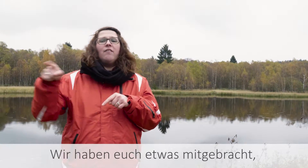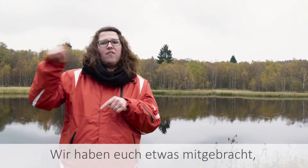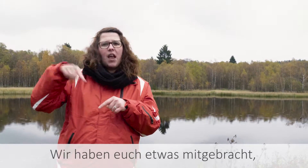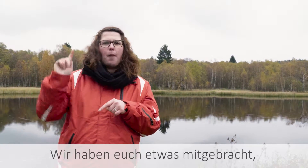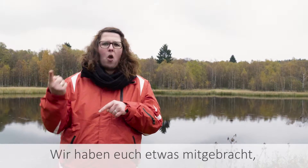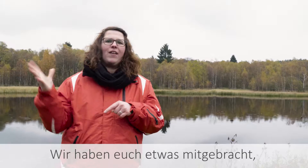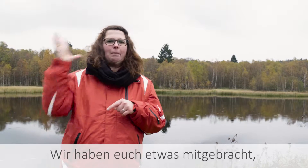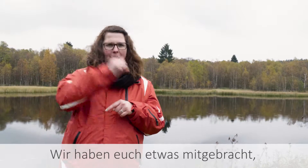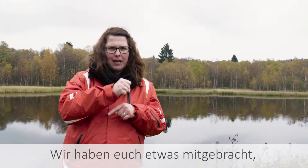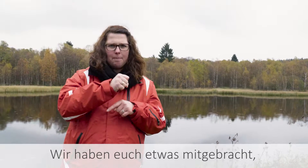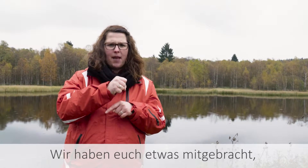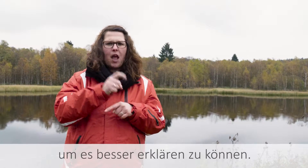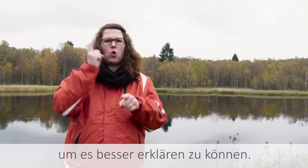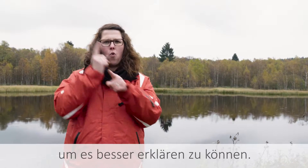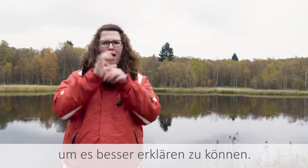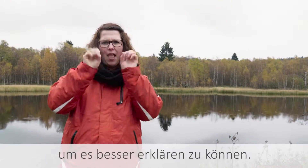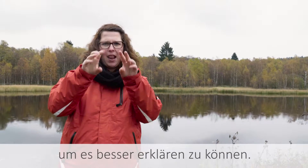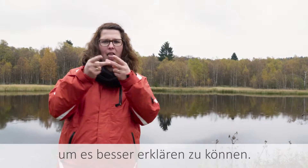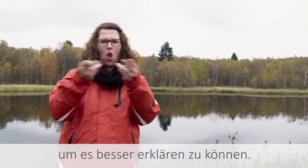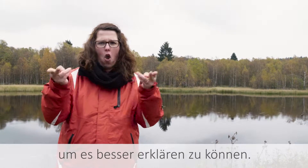Wir haben euch etwas mitgebracht, um es besser erklären zu können.